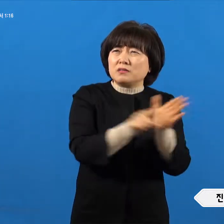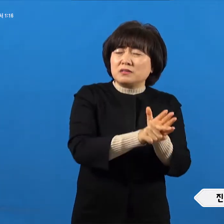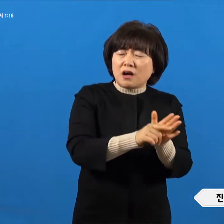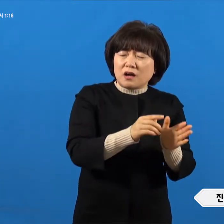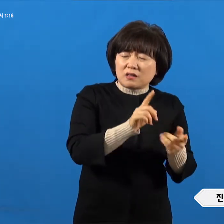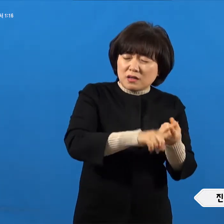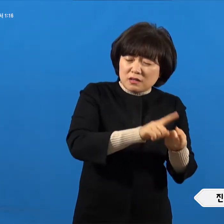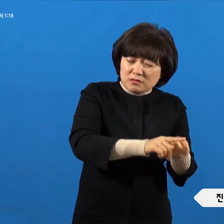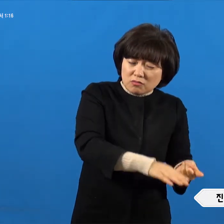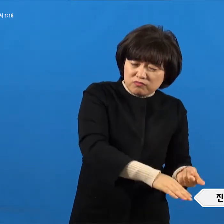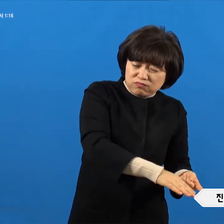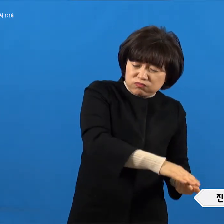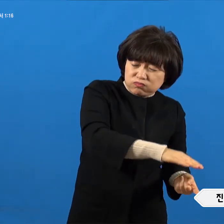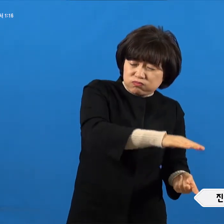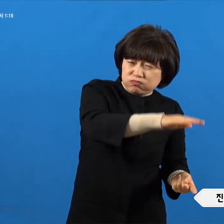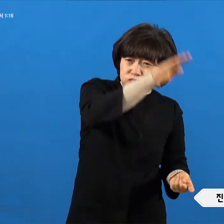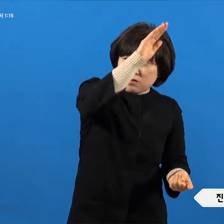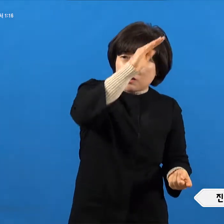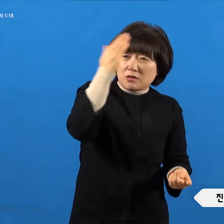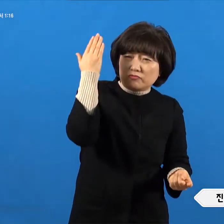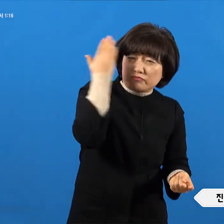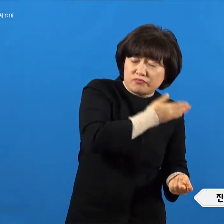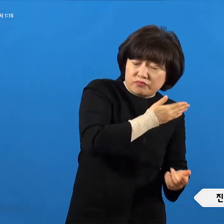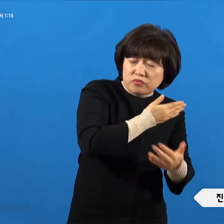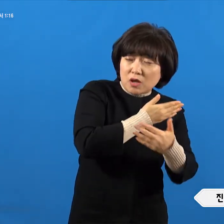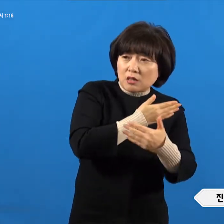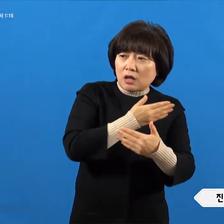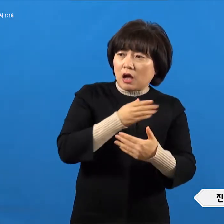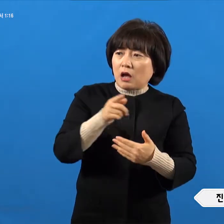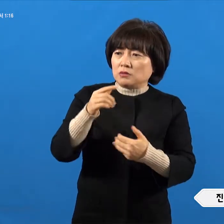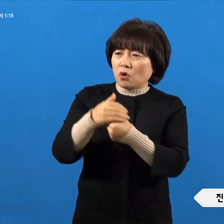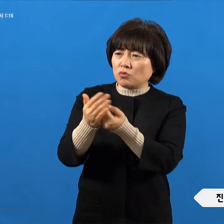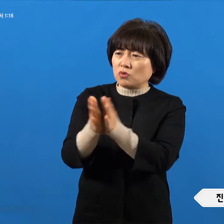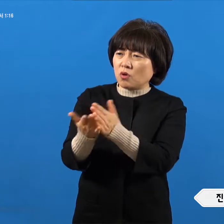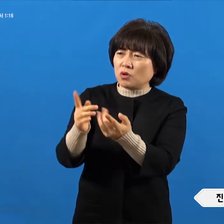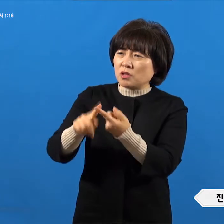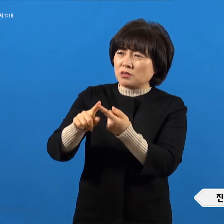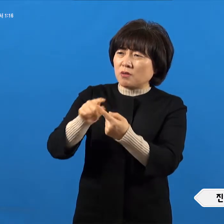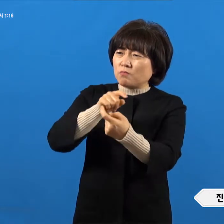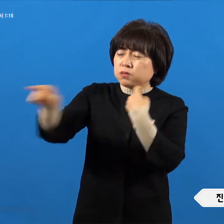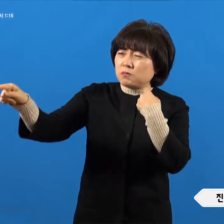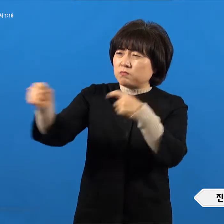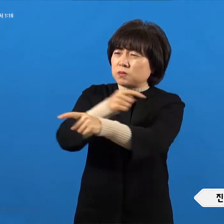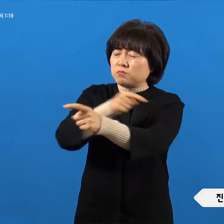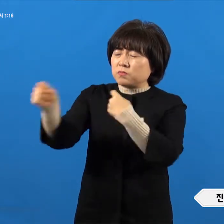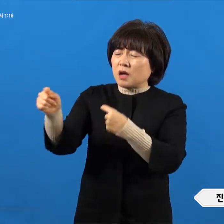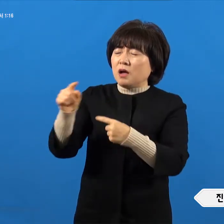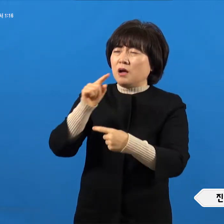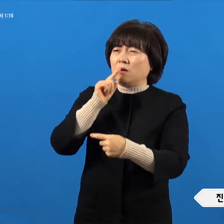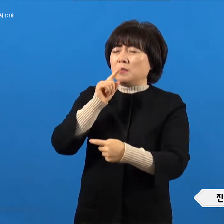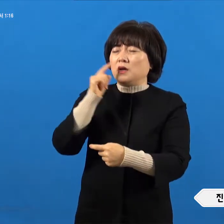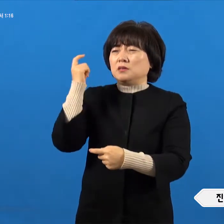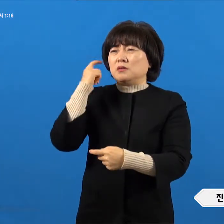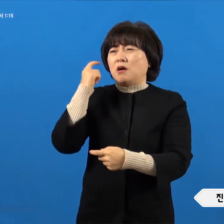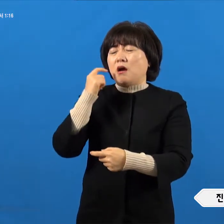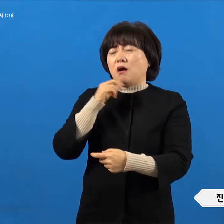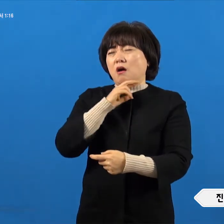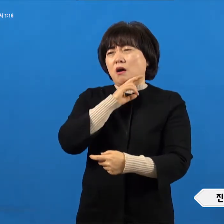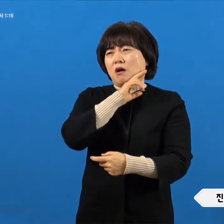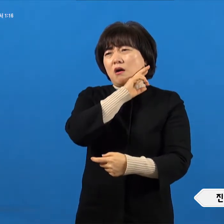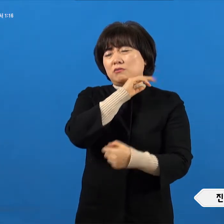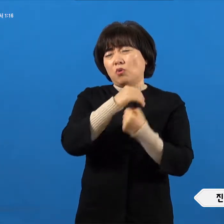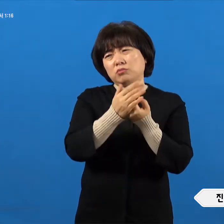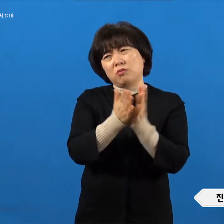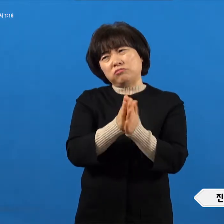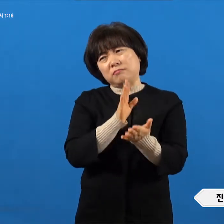성경적 이해를 혼동하며 의심하는 상황을 겪게 됩니다. 그래서 너무 마음에 시험에